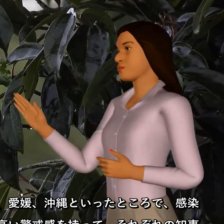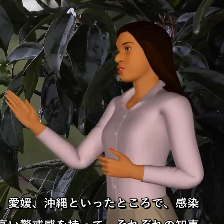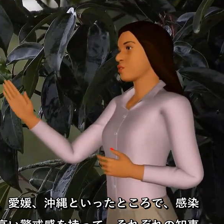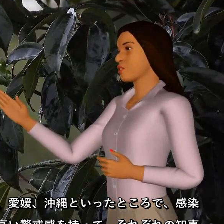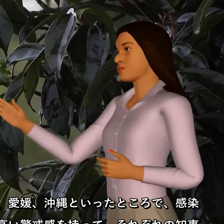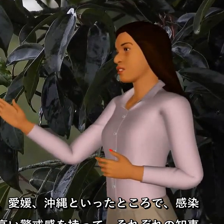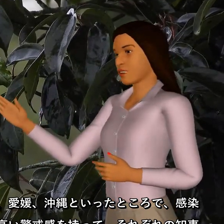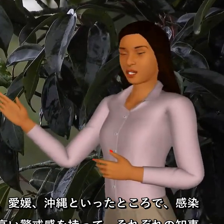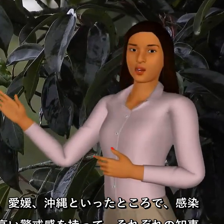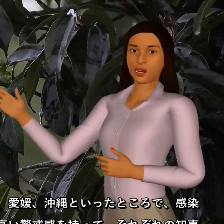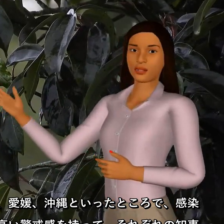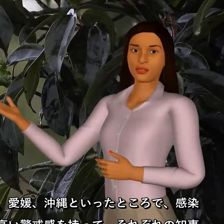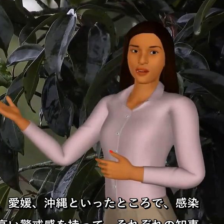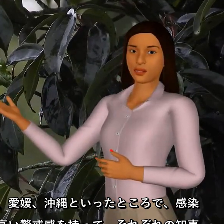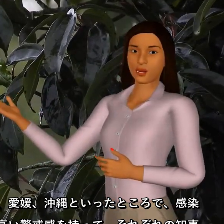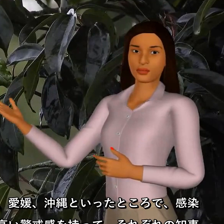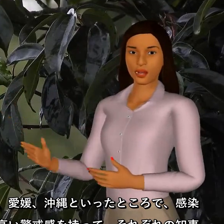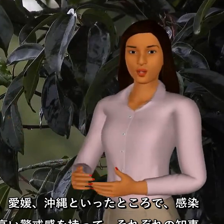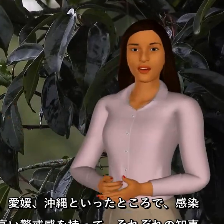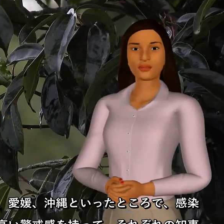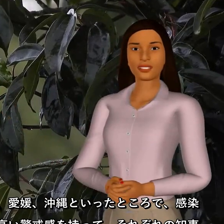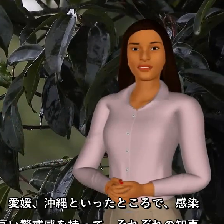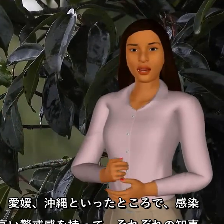取り組んでいる。